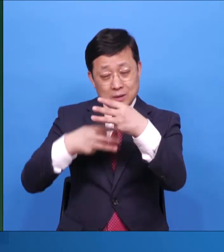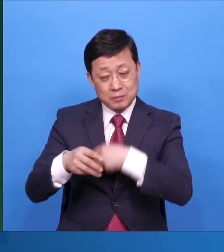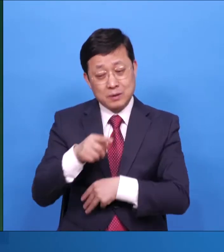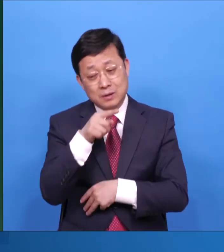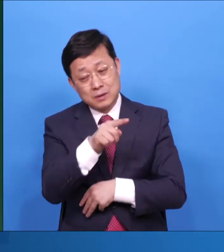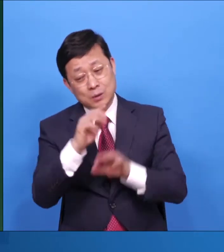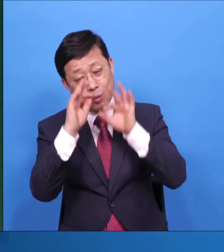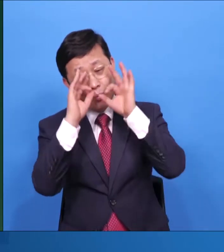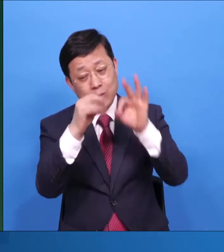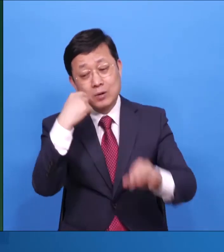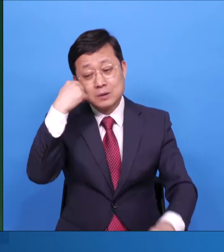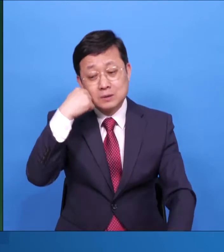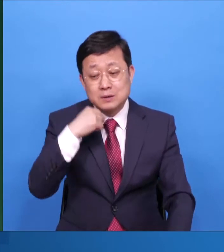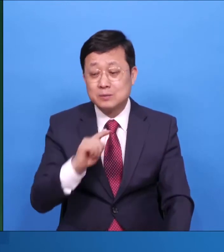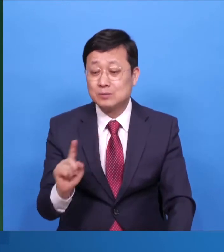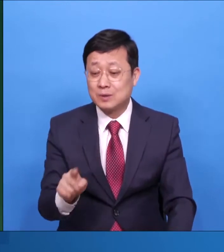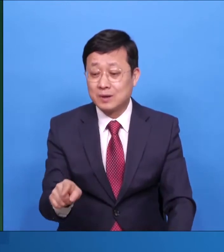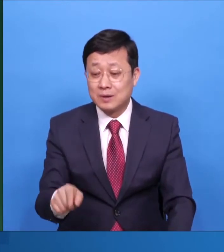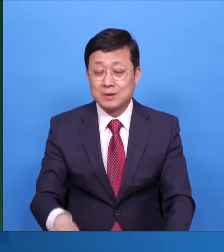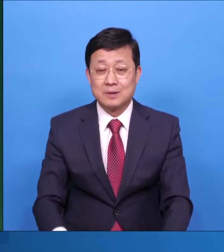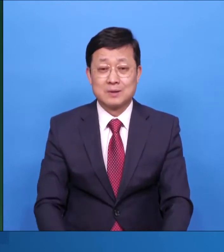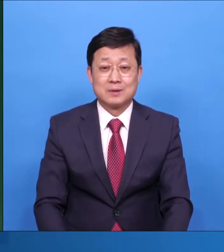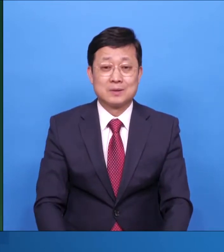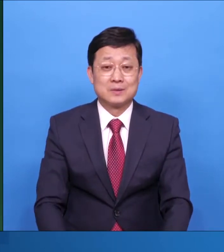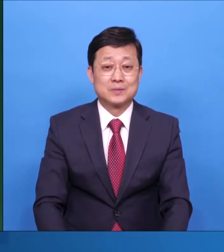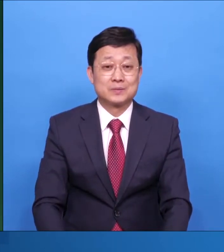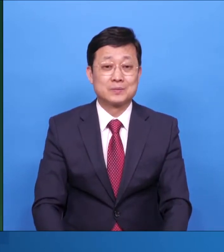Los remanentes, ¿qué deben de hacer aquí?